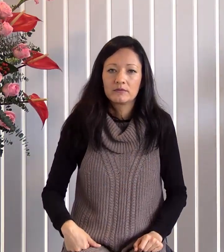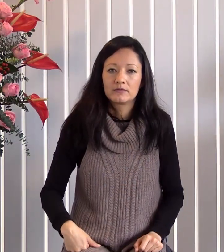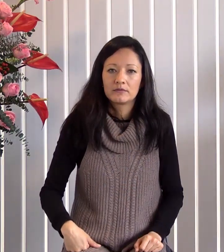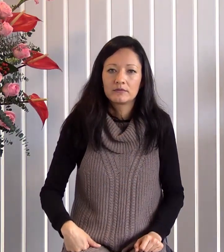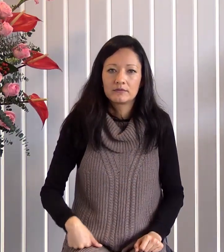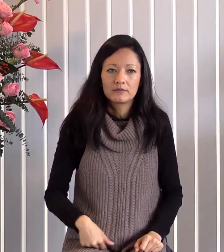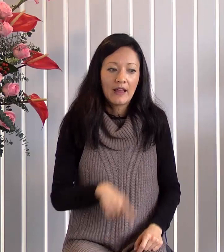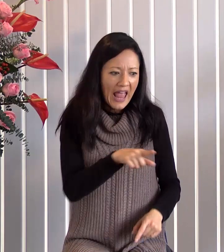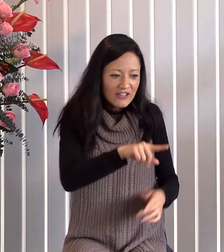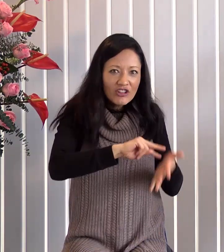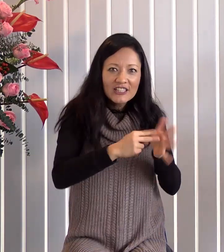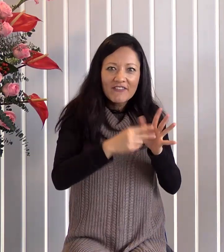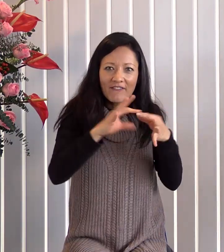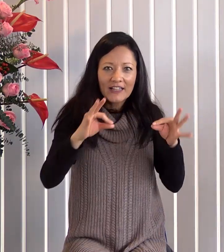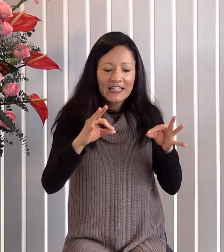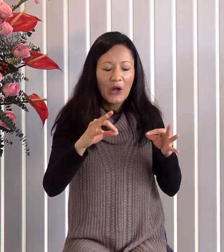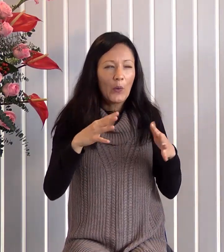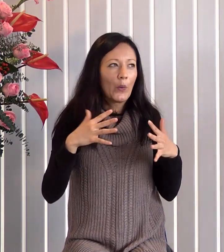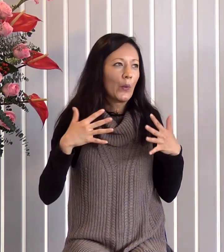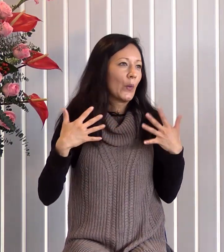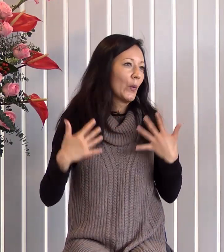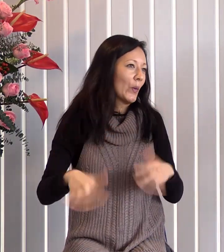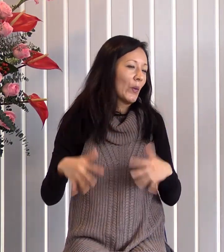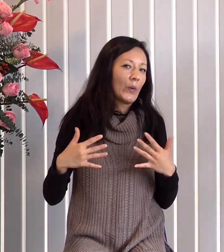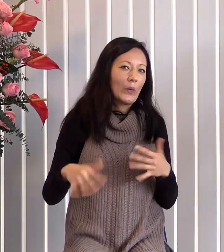Esa sentencia es mortal.